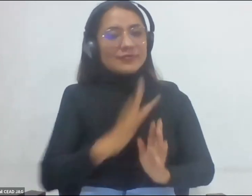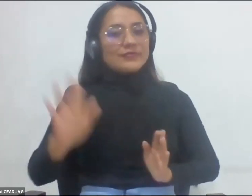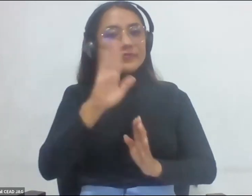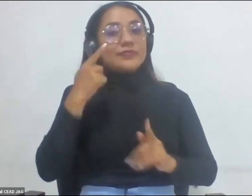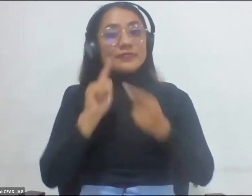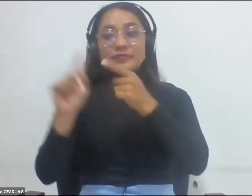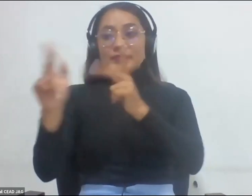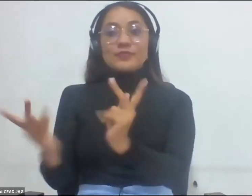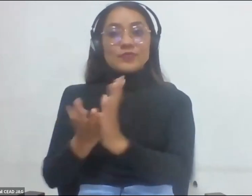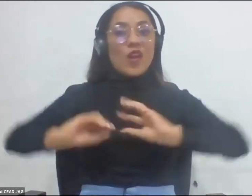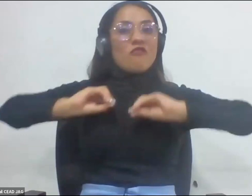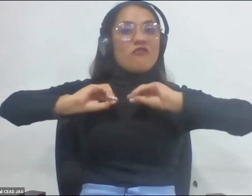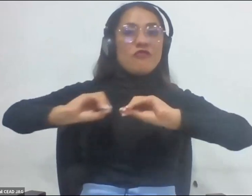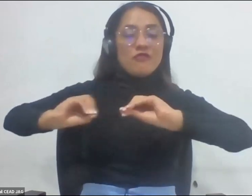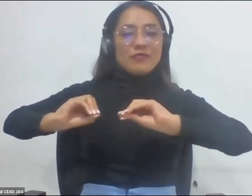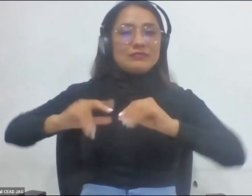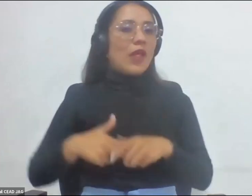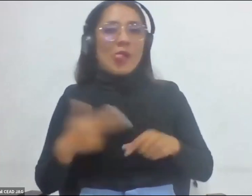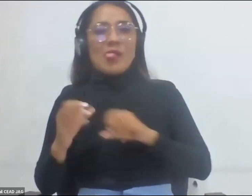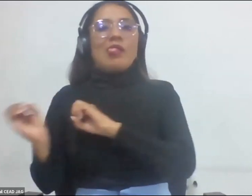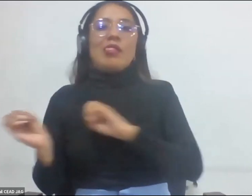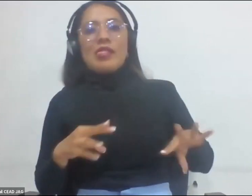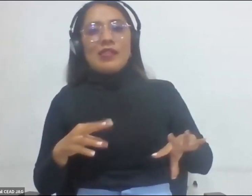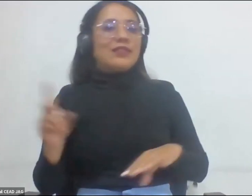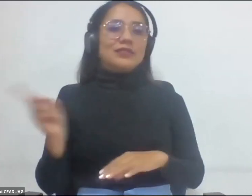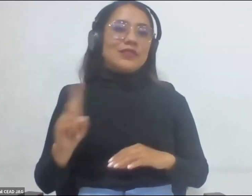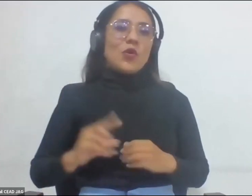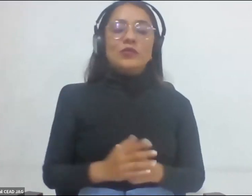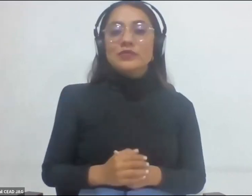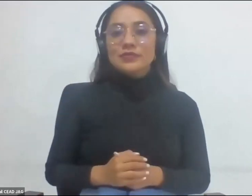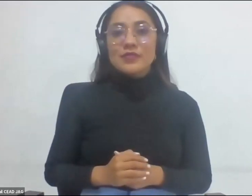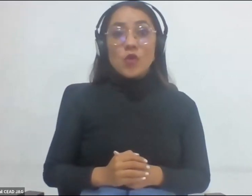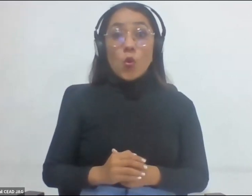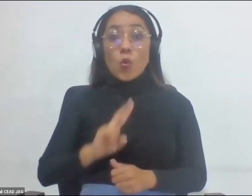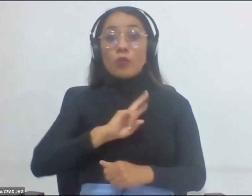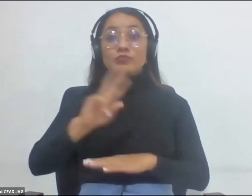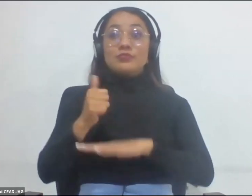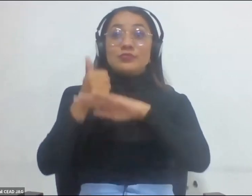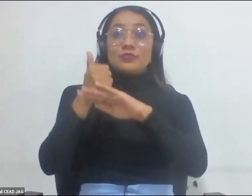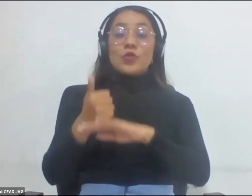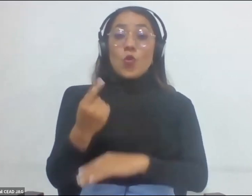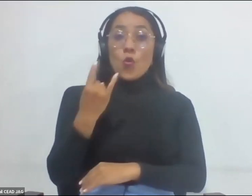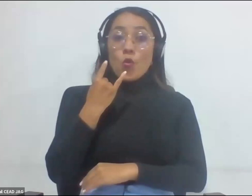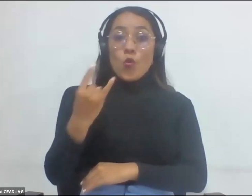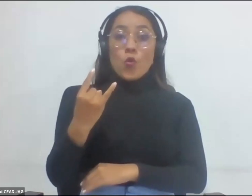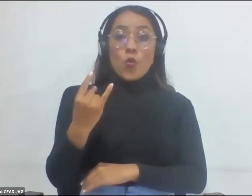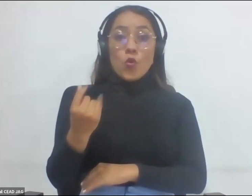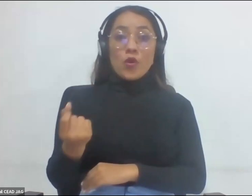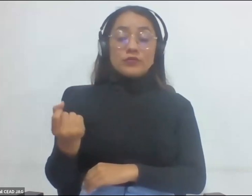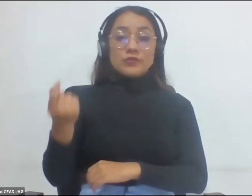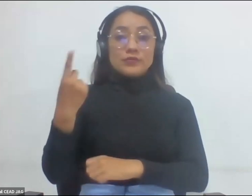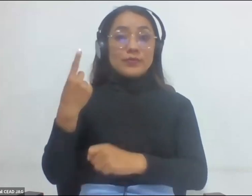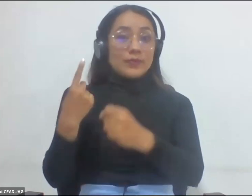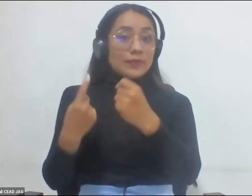no desista del beneficio Qué interesante pregunta Y muchísimas gracias porque esa pregunta me